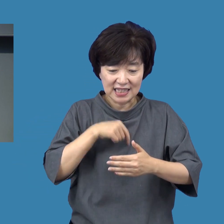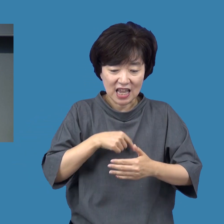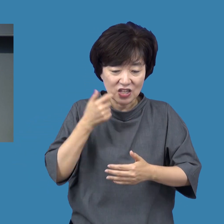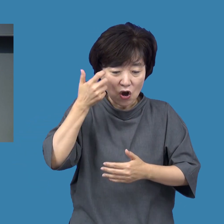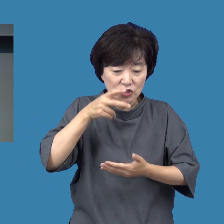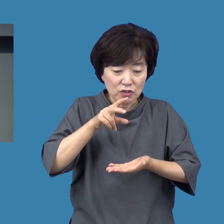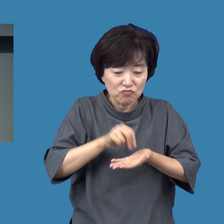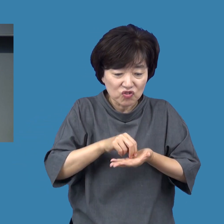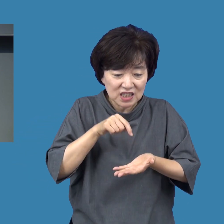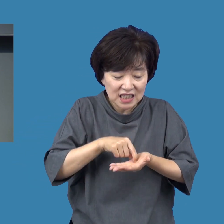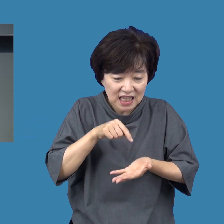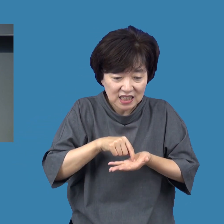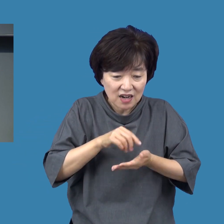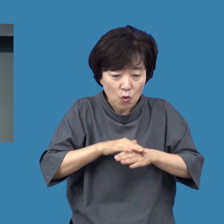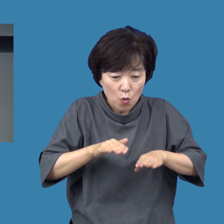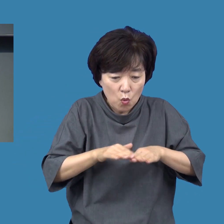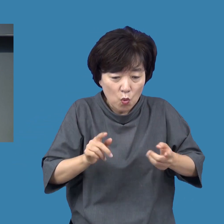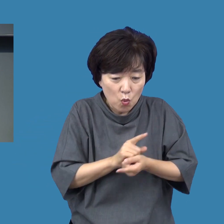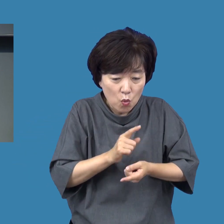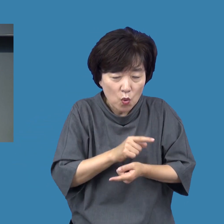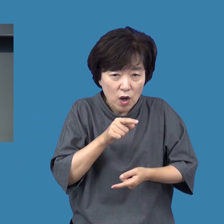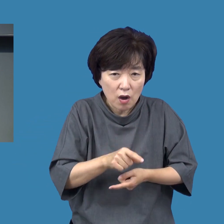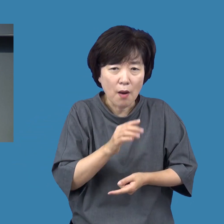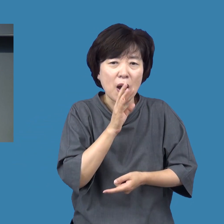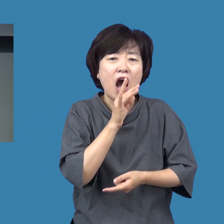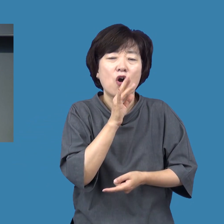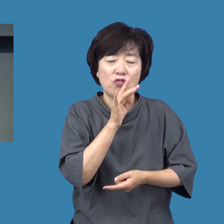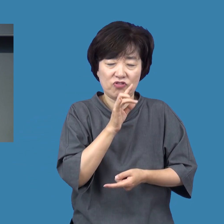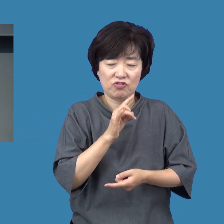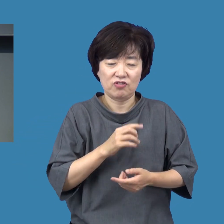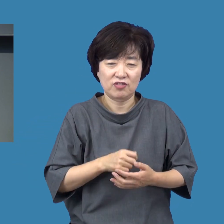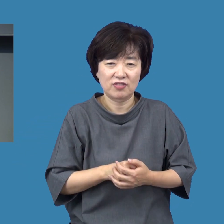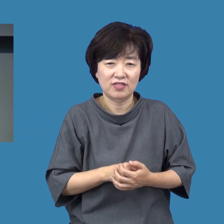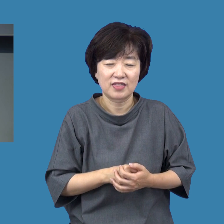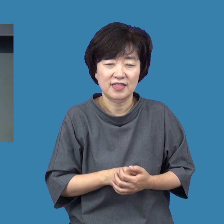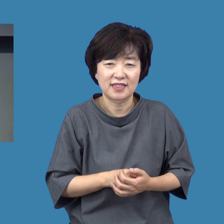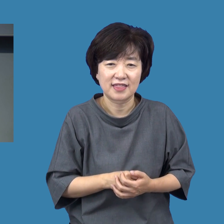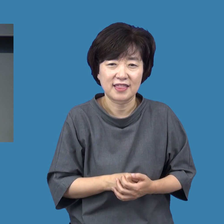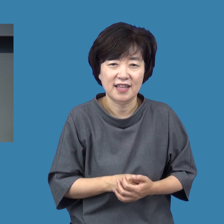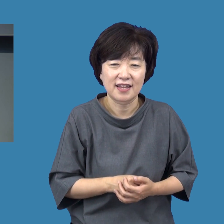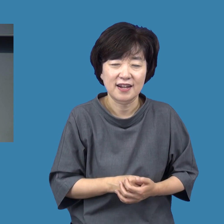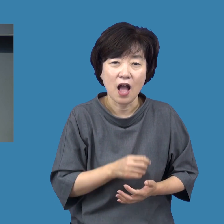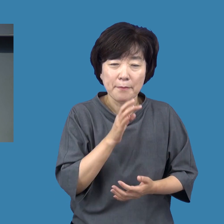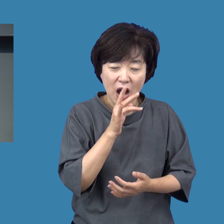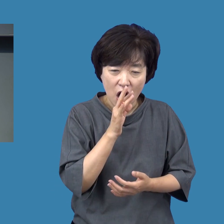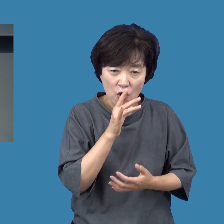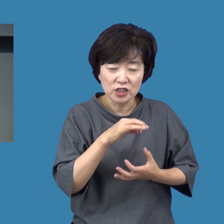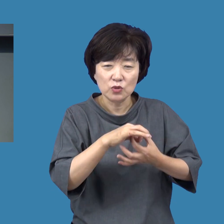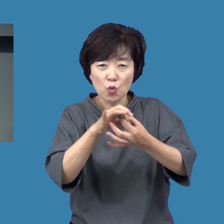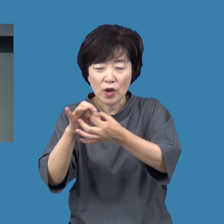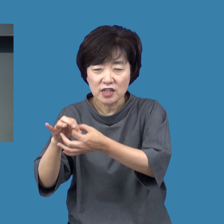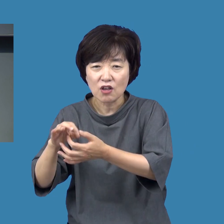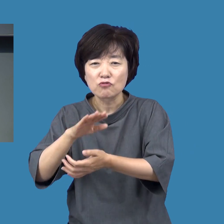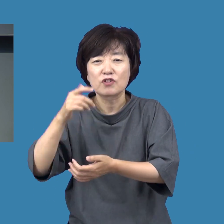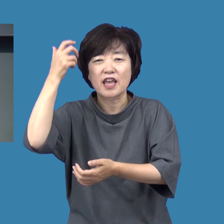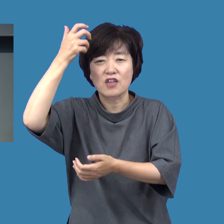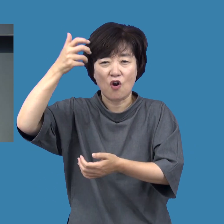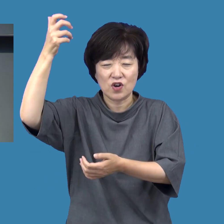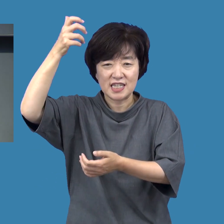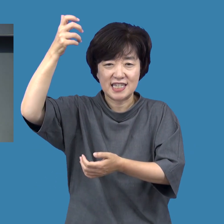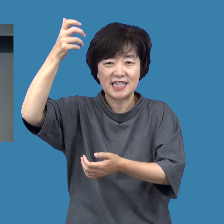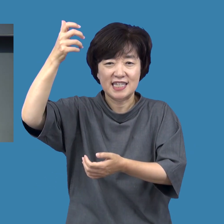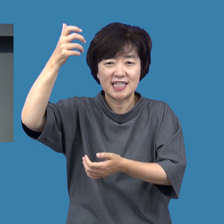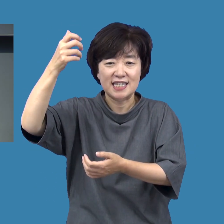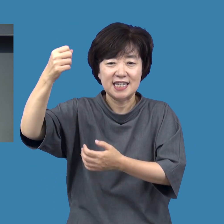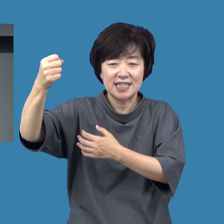수 있는 도구는 방언밖에 주신 게 없단 말이야. 응? 방언을 통해서 우리의 영이 에디파이 된다고 해서